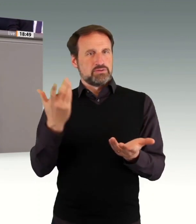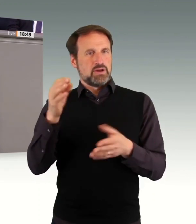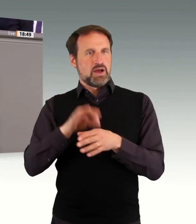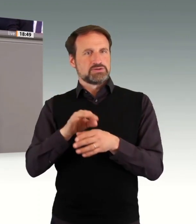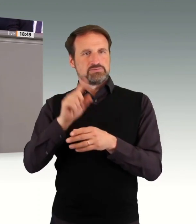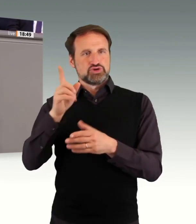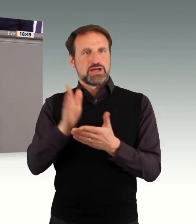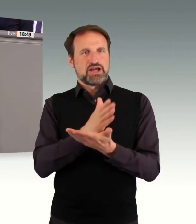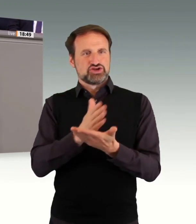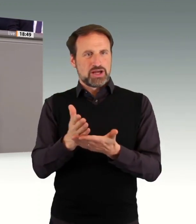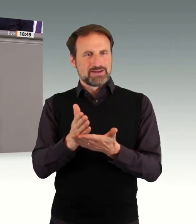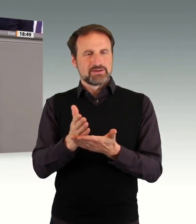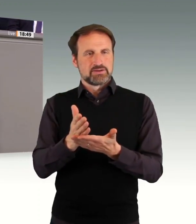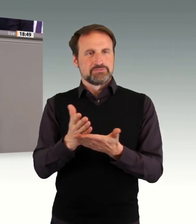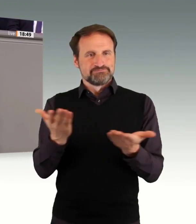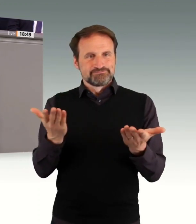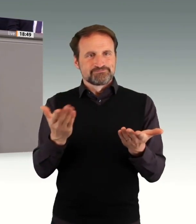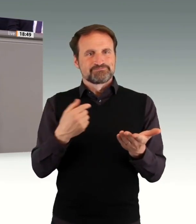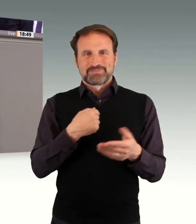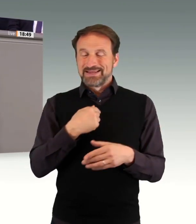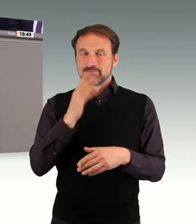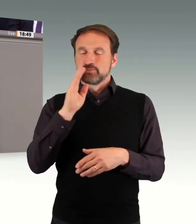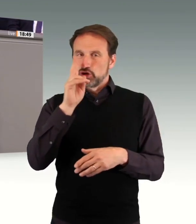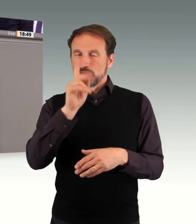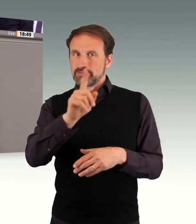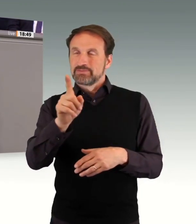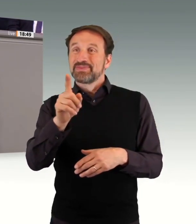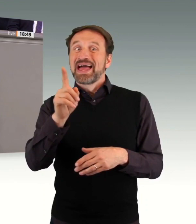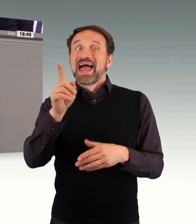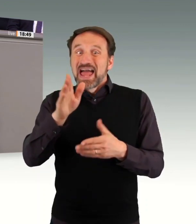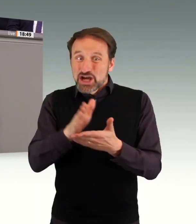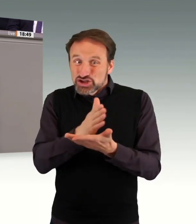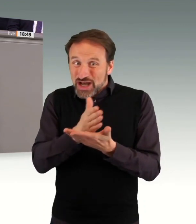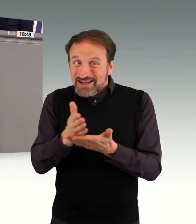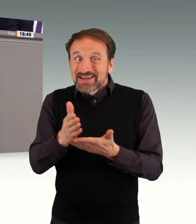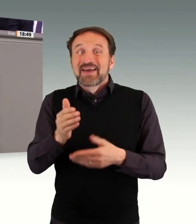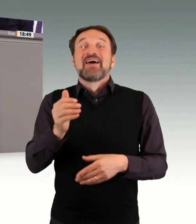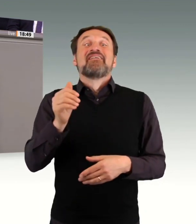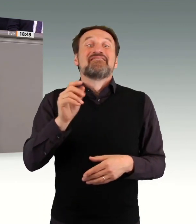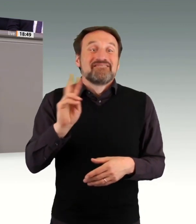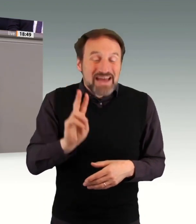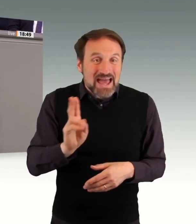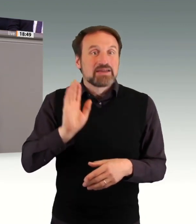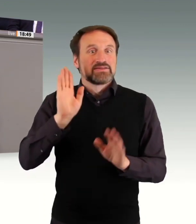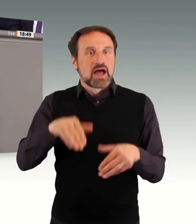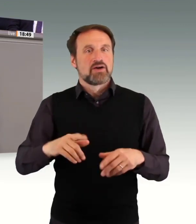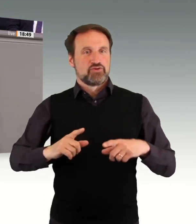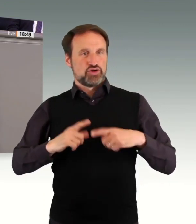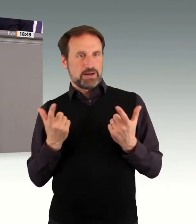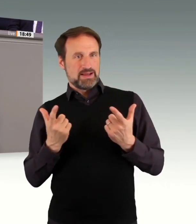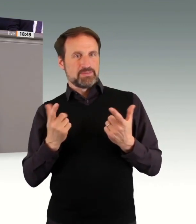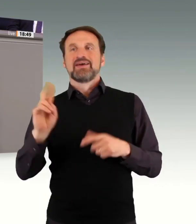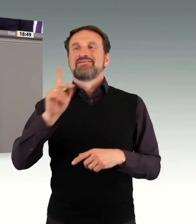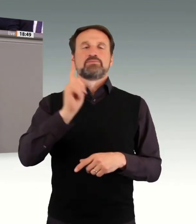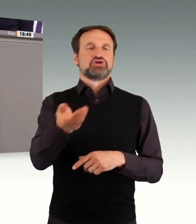Expostriage. Das heißt, jederzeit könnte jemandem der Stecker gezogen werden, wenn ein anderer kommt, dessen